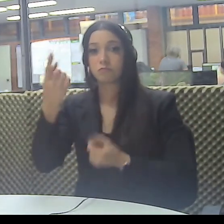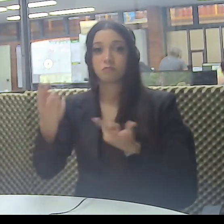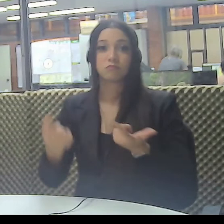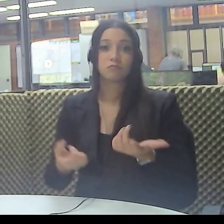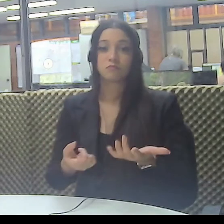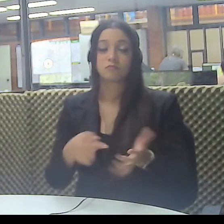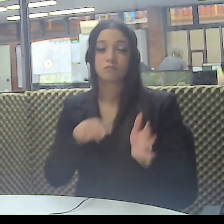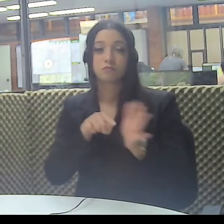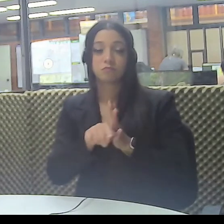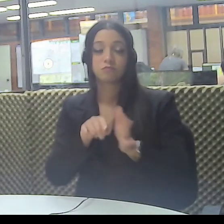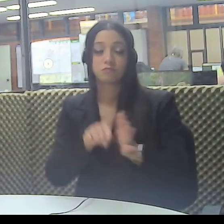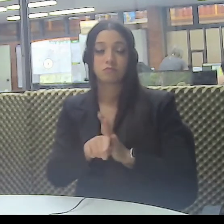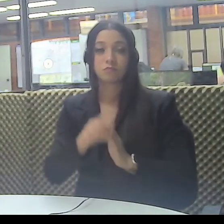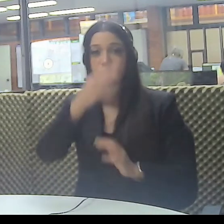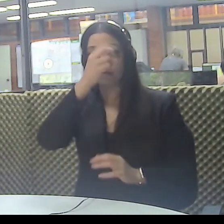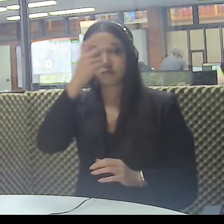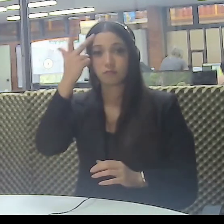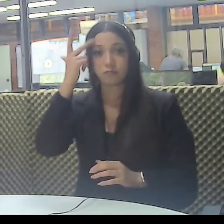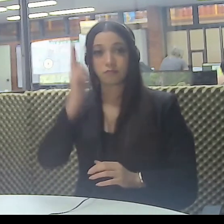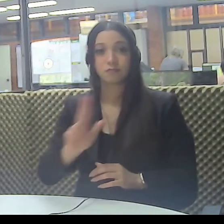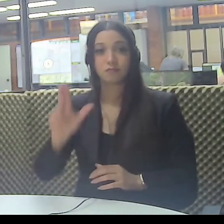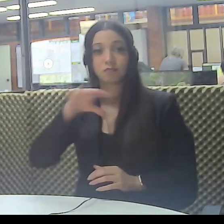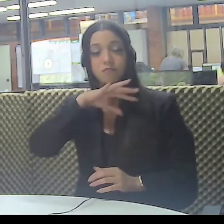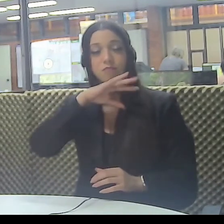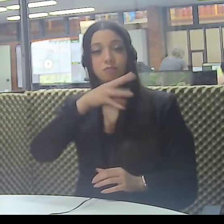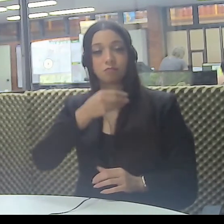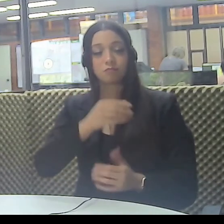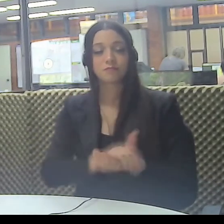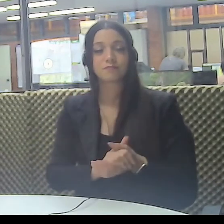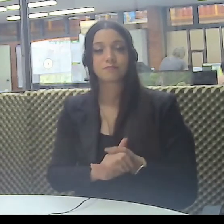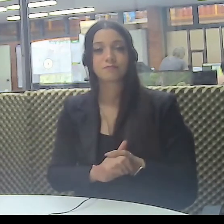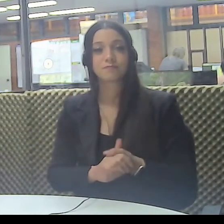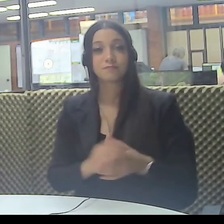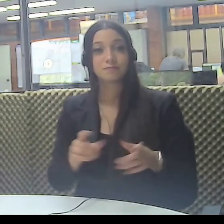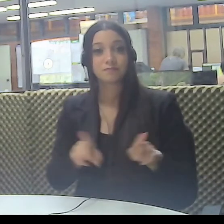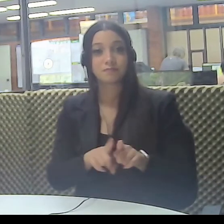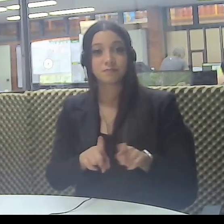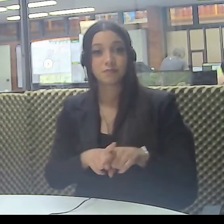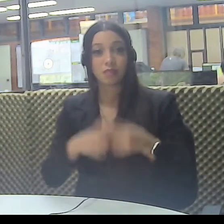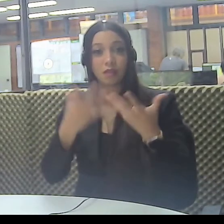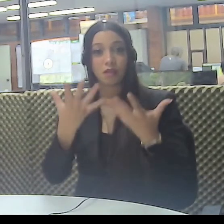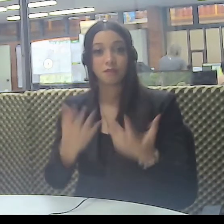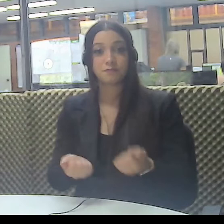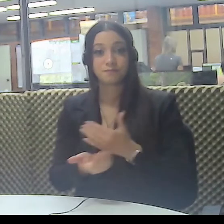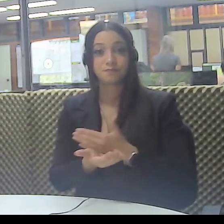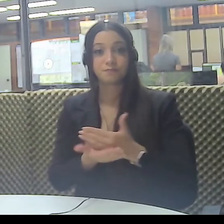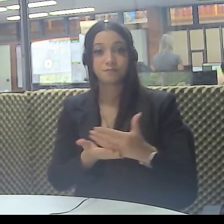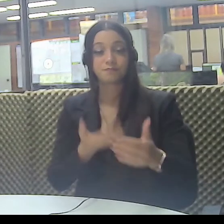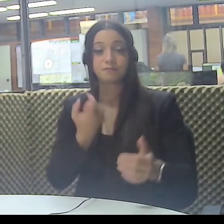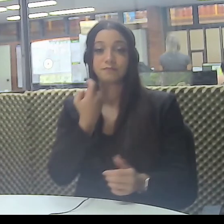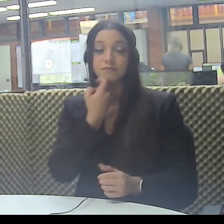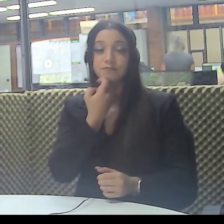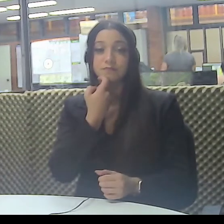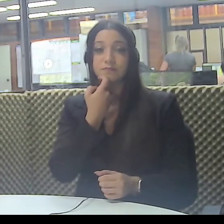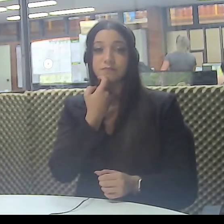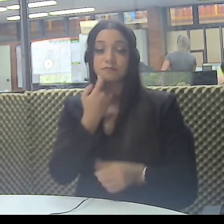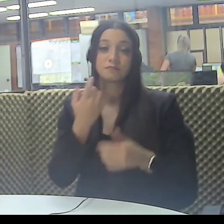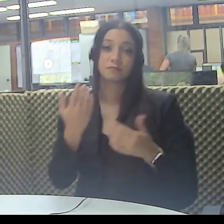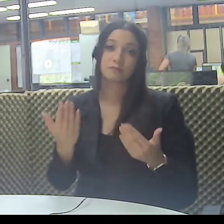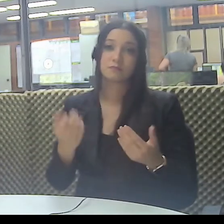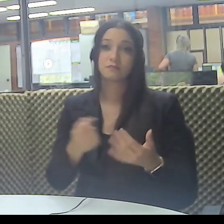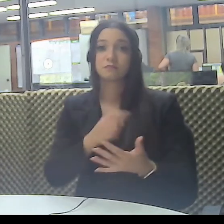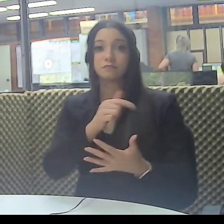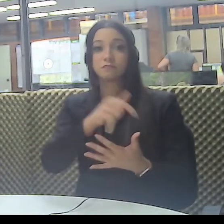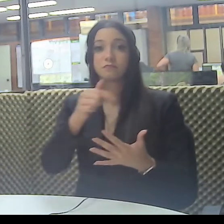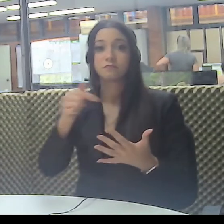outros questionamentos feitos pelo prefeito Odelmo Leão, reforçando que a adesão começa nesta sexta-feira, então vão ter